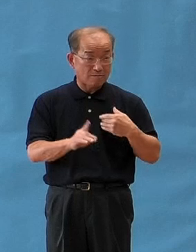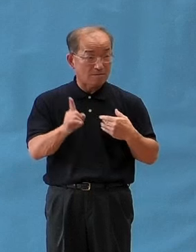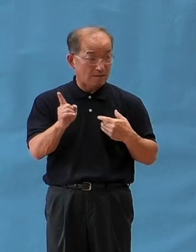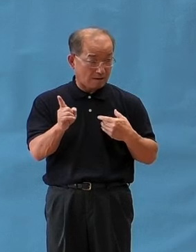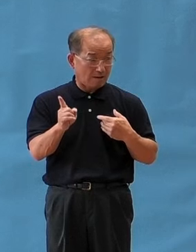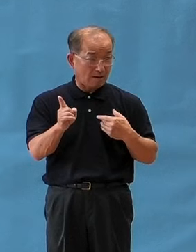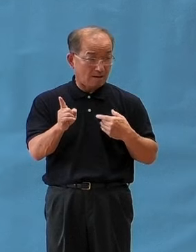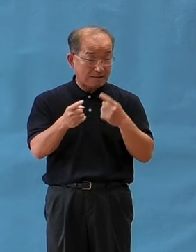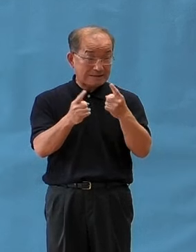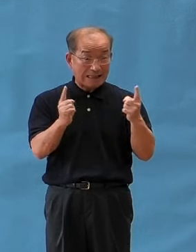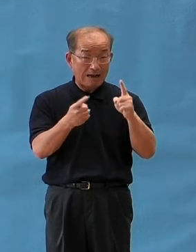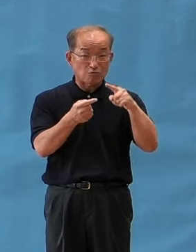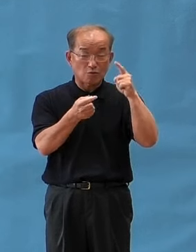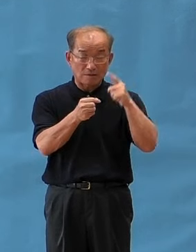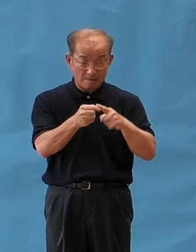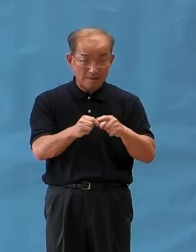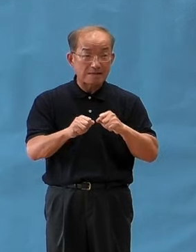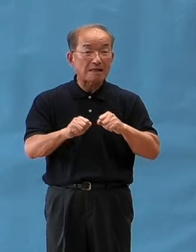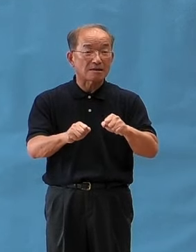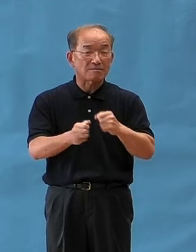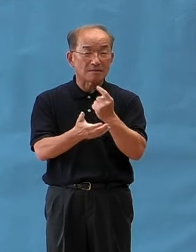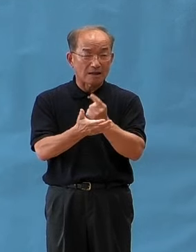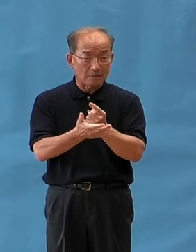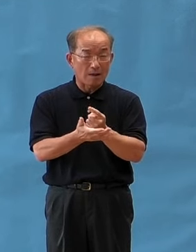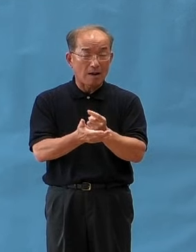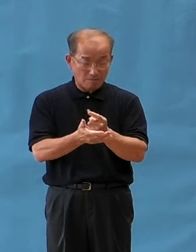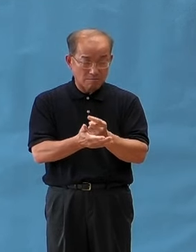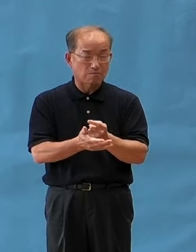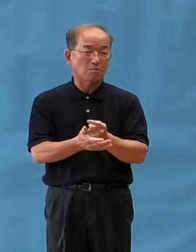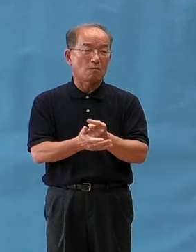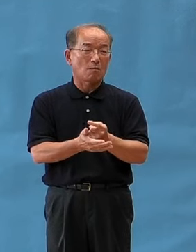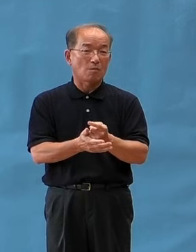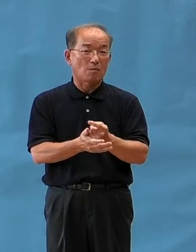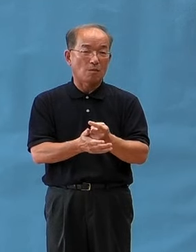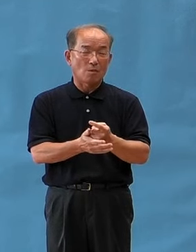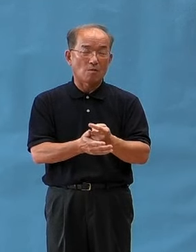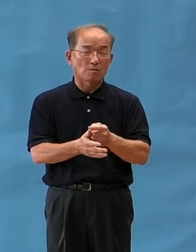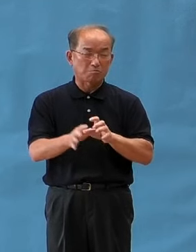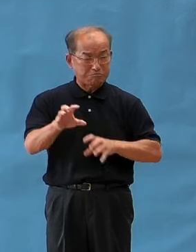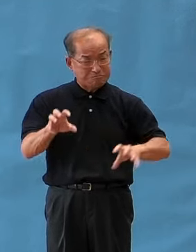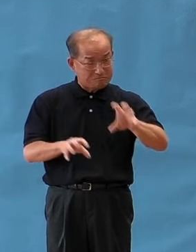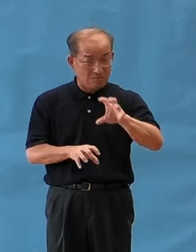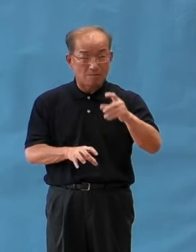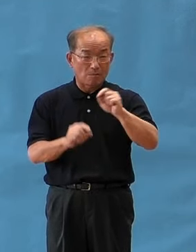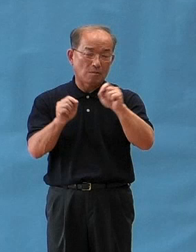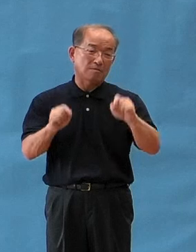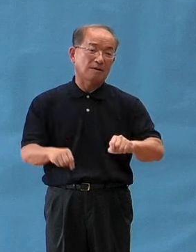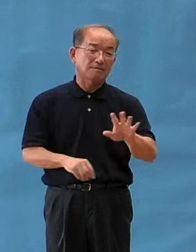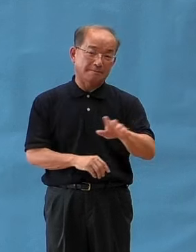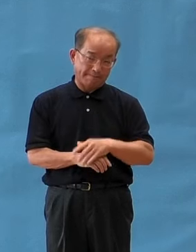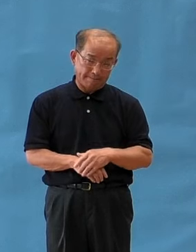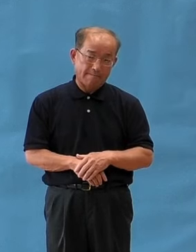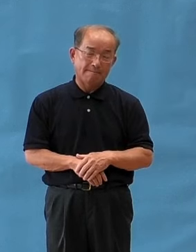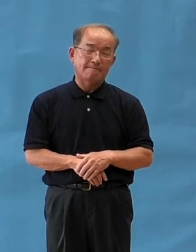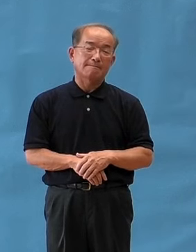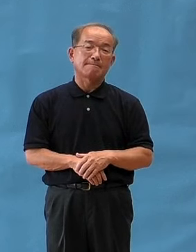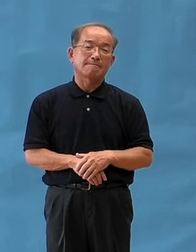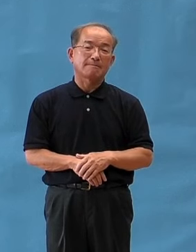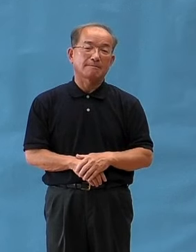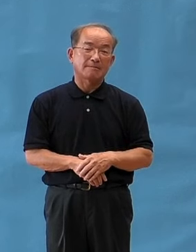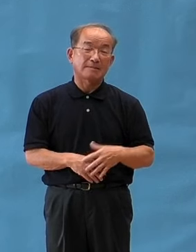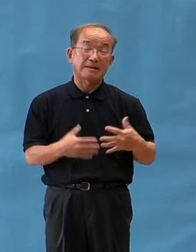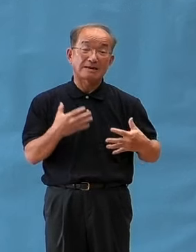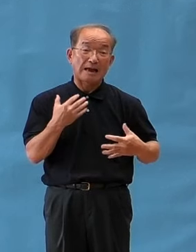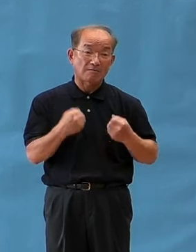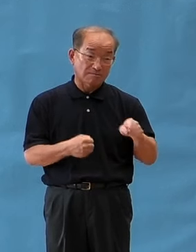るんだったら、もう本当に本末転倒ですよ。大学なんていうのは、申し訳ないけど、大学のために大学が存在するんじゃなくて、学生と